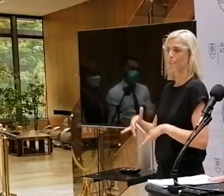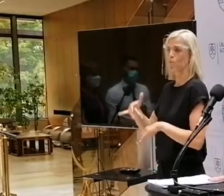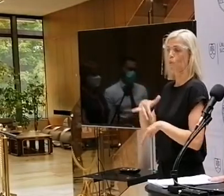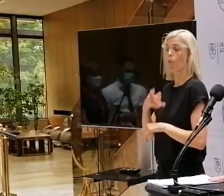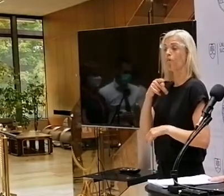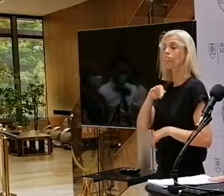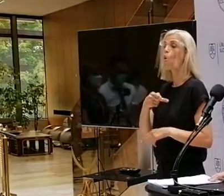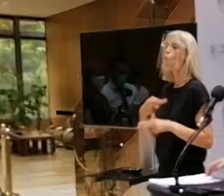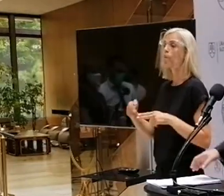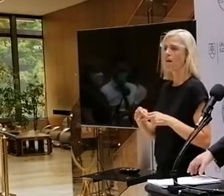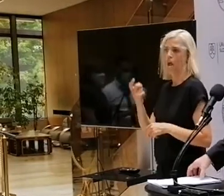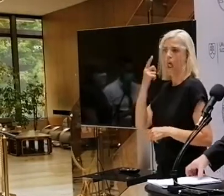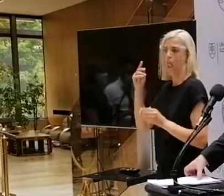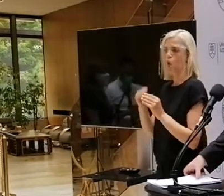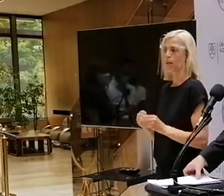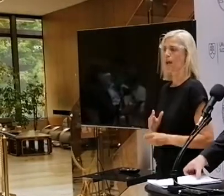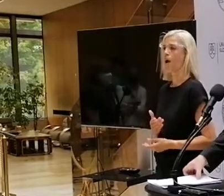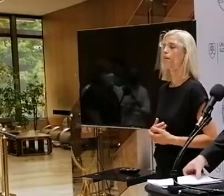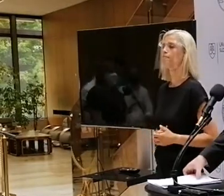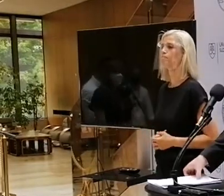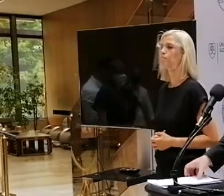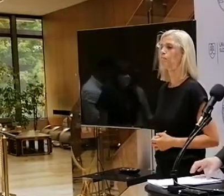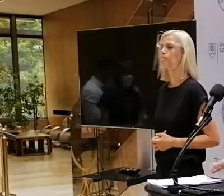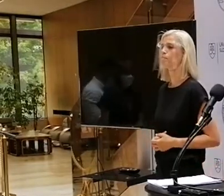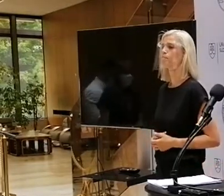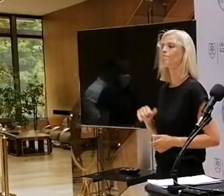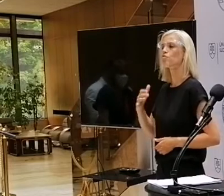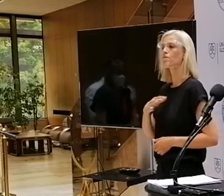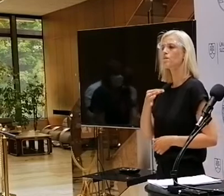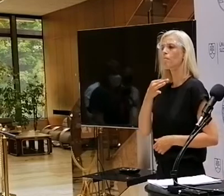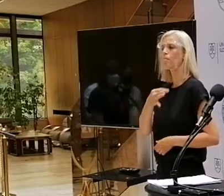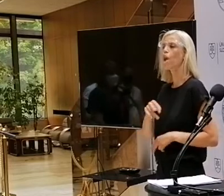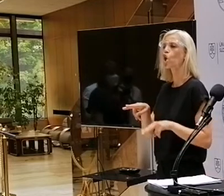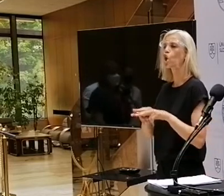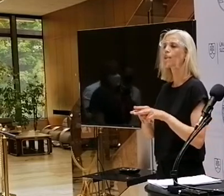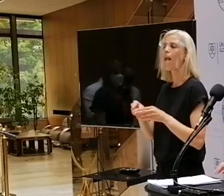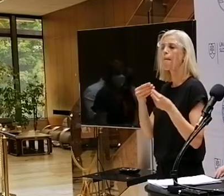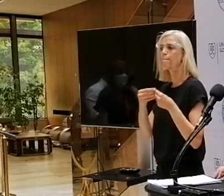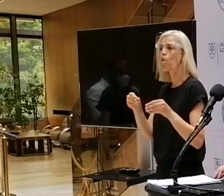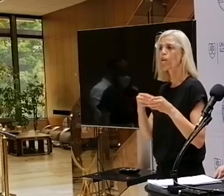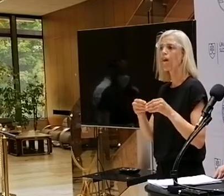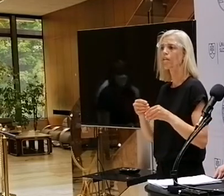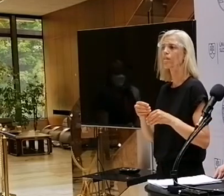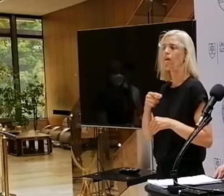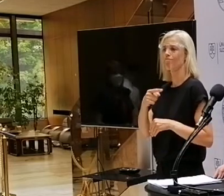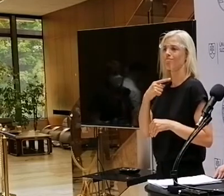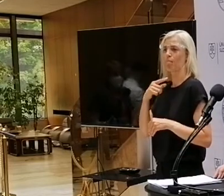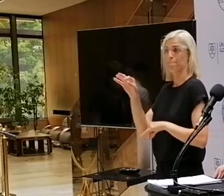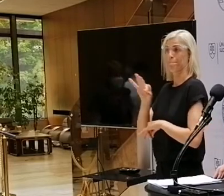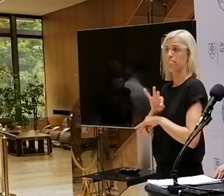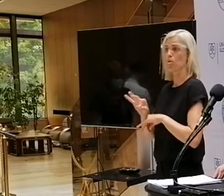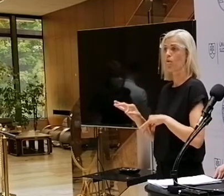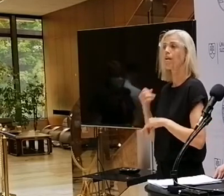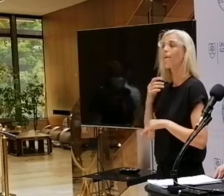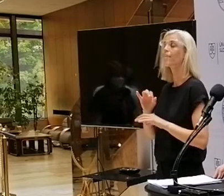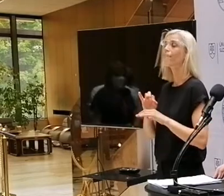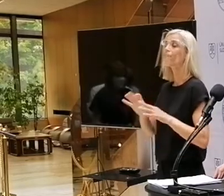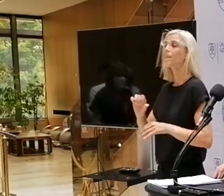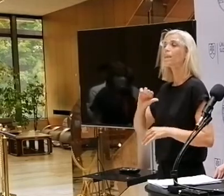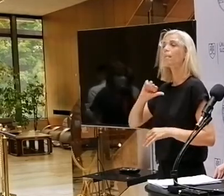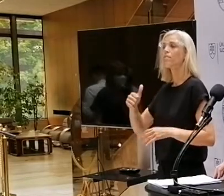logická. Ešte chcem spýtať, pán minister, na rodinné poradne, ano, ktoré ste ohlasili ako projekt. Kedy by teda prvá